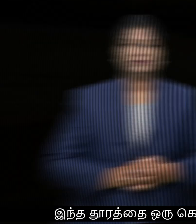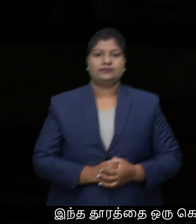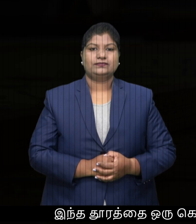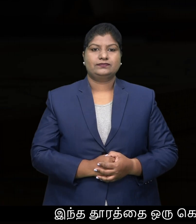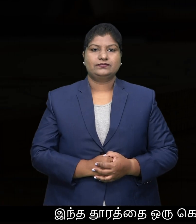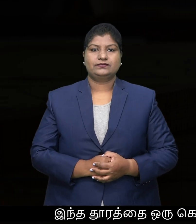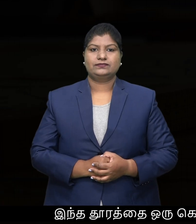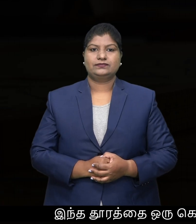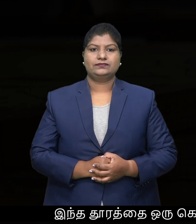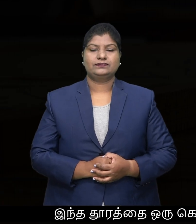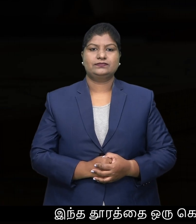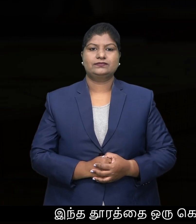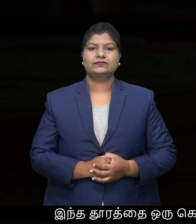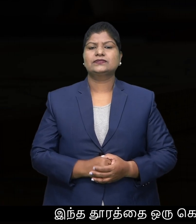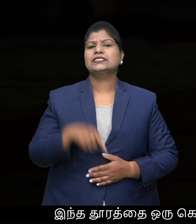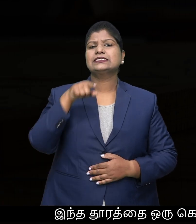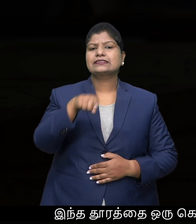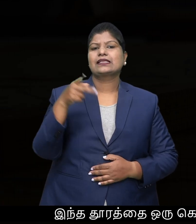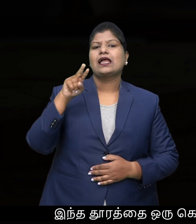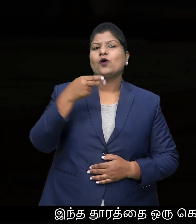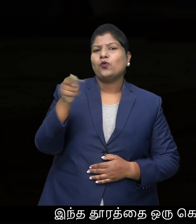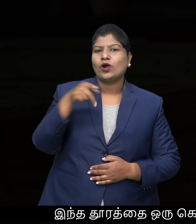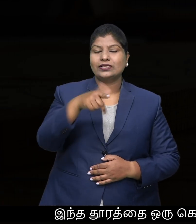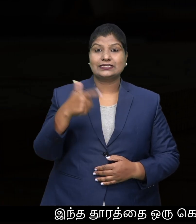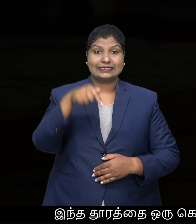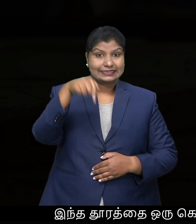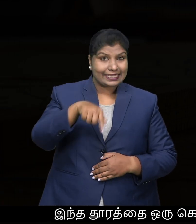இந்த தூரத்தை ஒரு கஜம் என்று அழைத்தனர்.